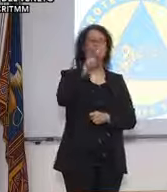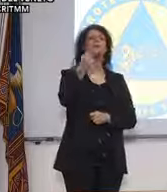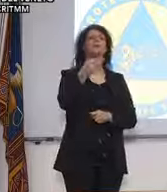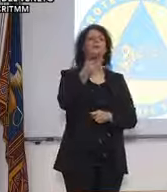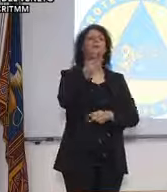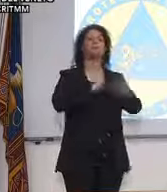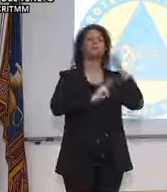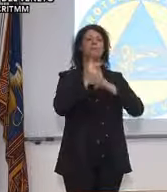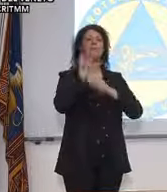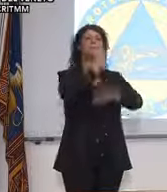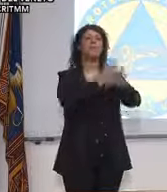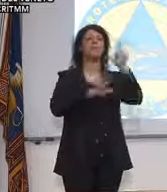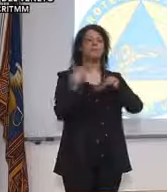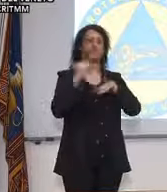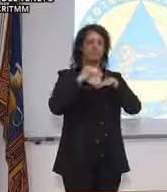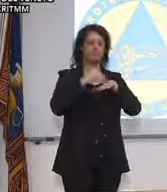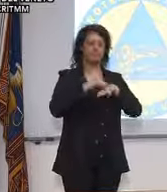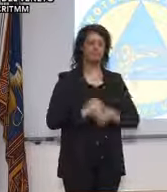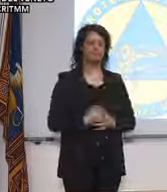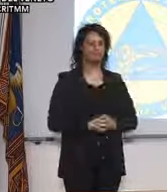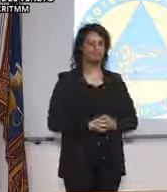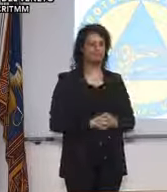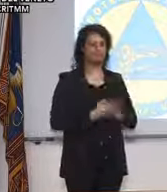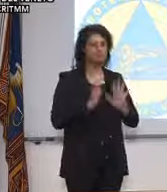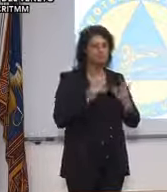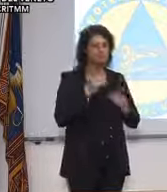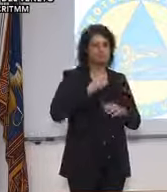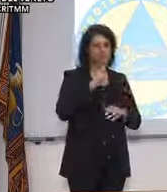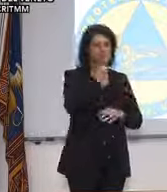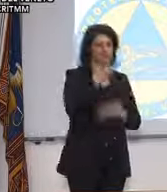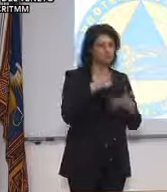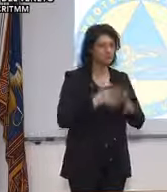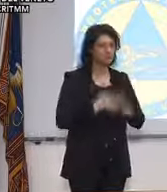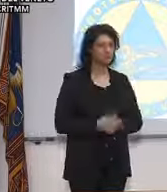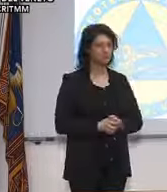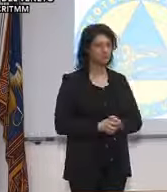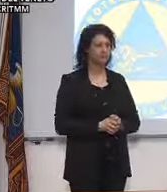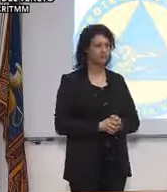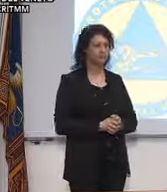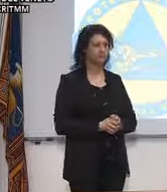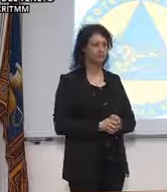una informativa su questo fondo. Non so se ho risposto. Mi pare più che